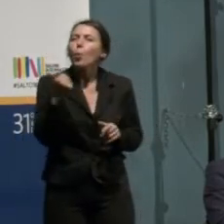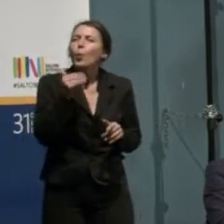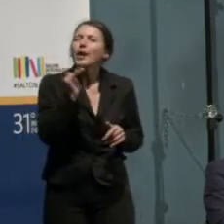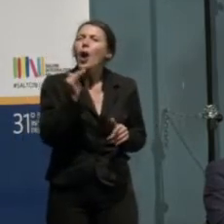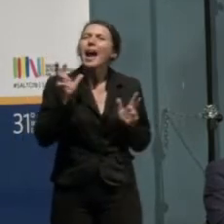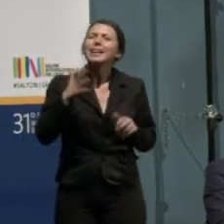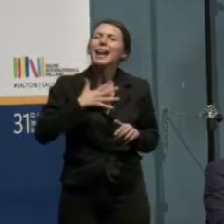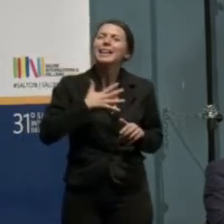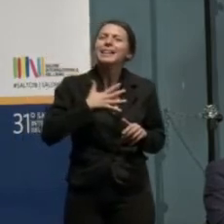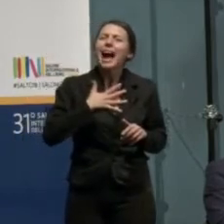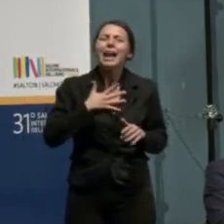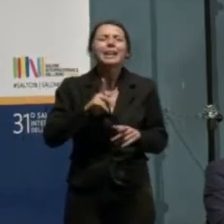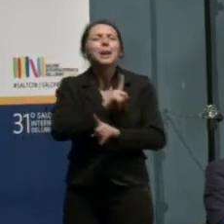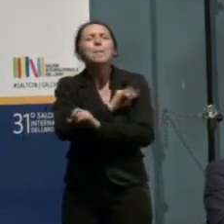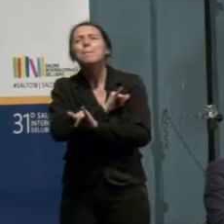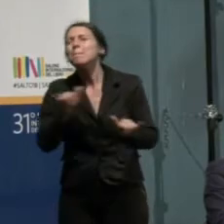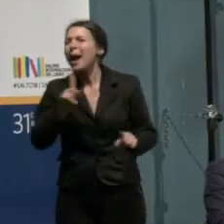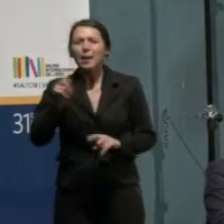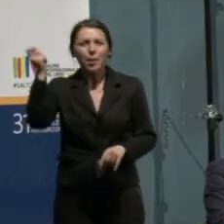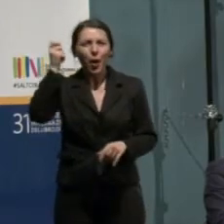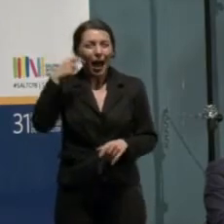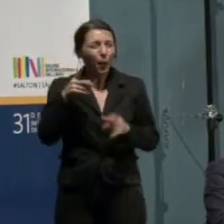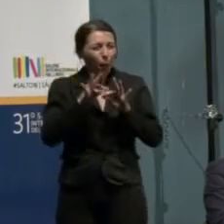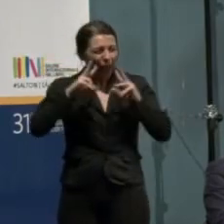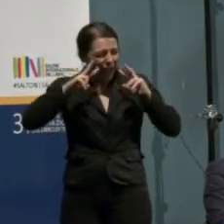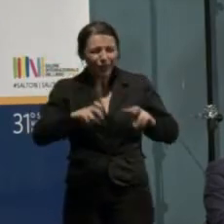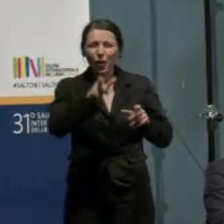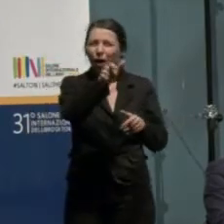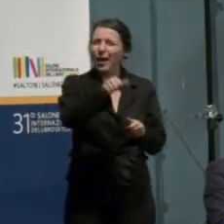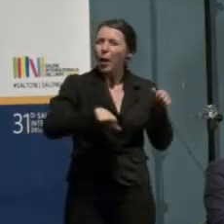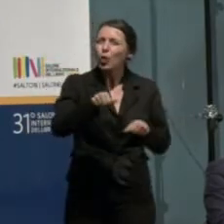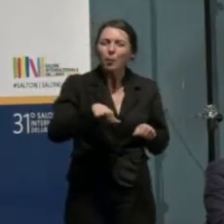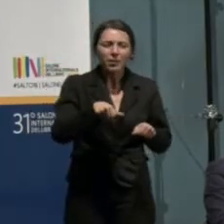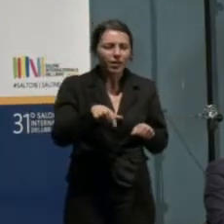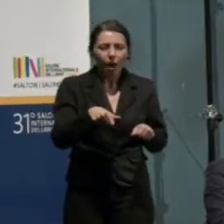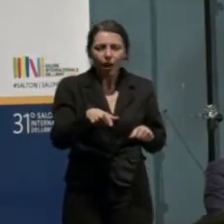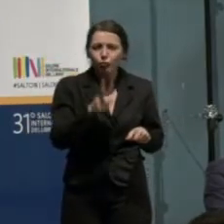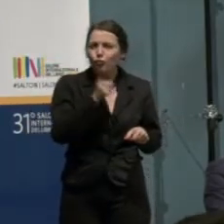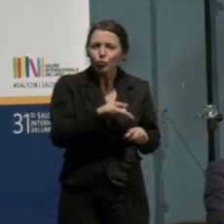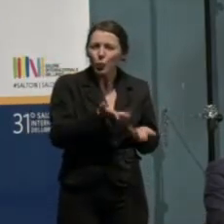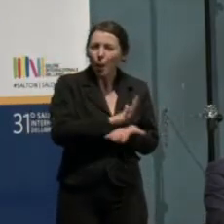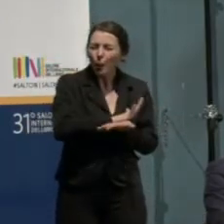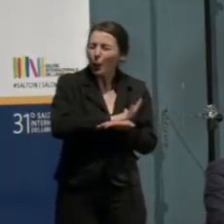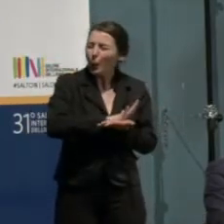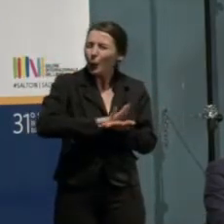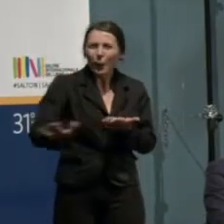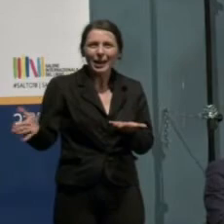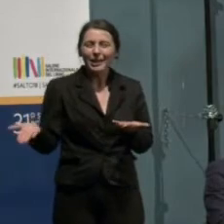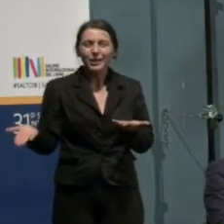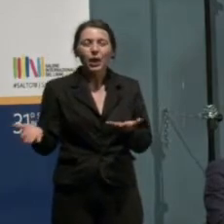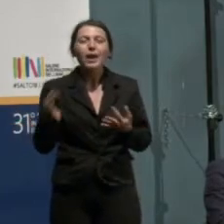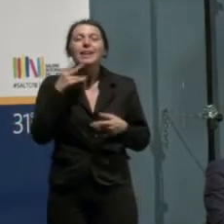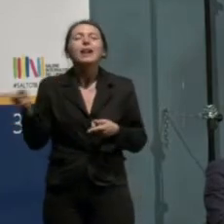perché dall analisi del capello durante l'autopsia giulio era pulito quindi tutte le menzogne che hanno provato a costruire si sono